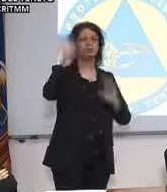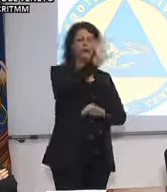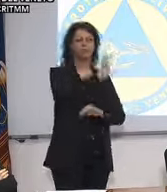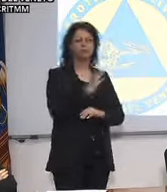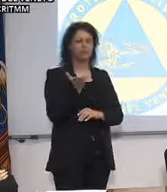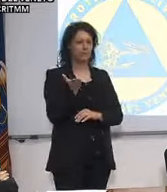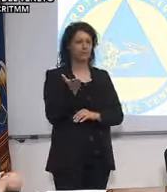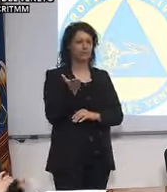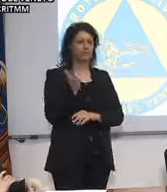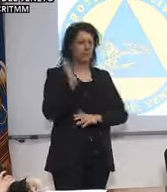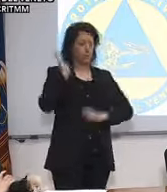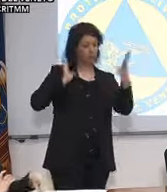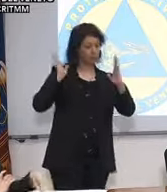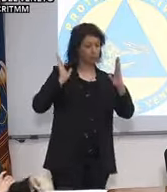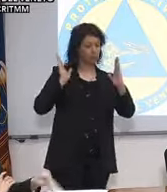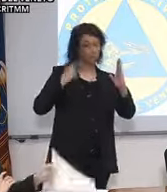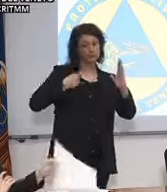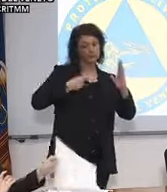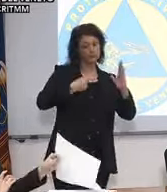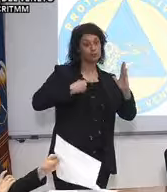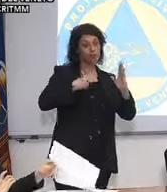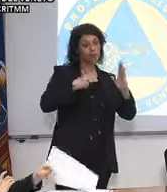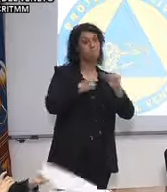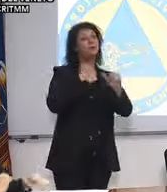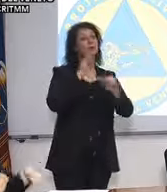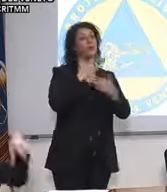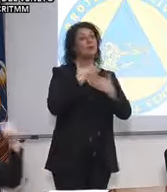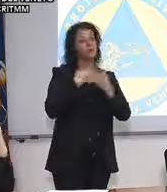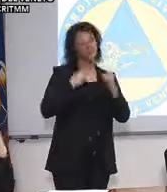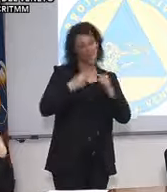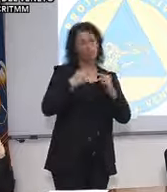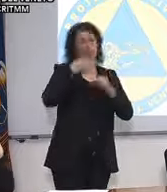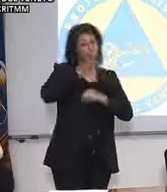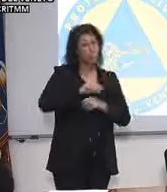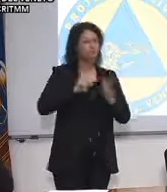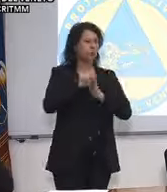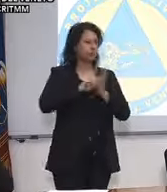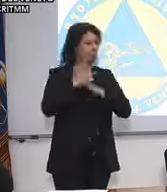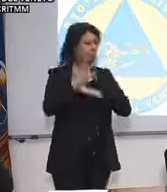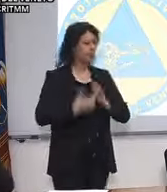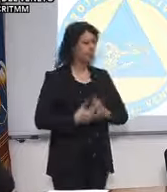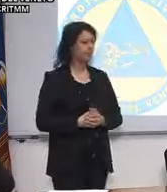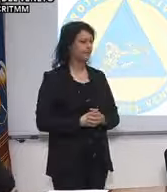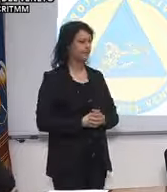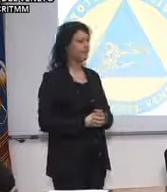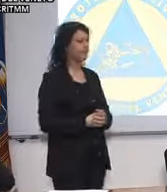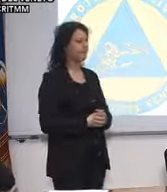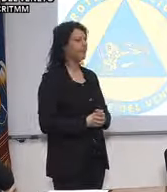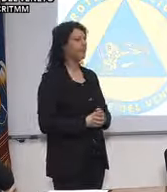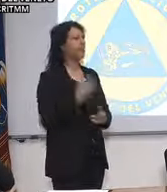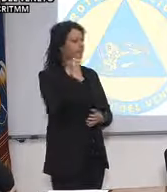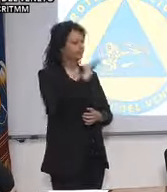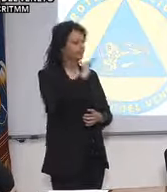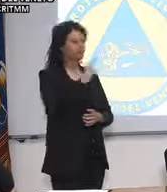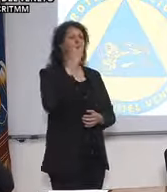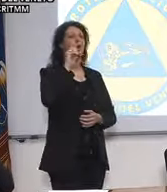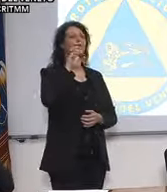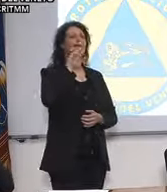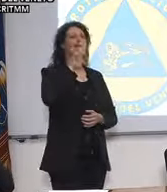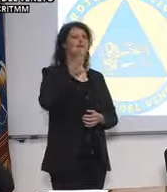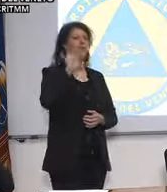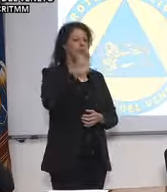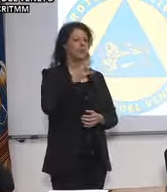In questi giorni si potrebbe trovare una soluzione. La collega Nicolussi Moro, sempre del Corriere del Veneto, dice: protesta dei